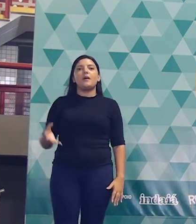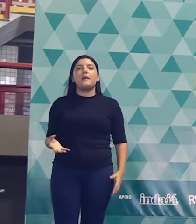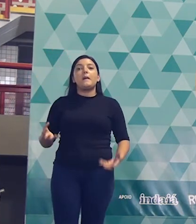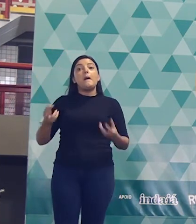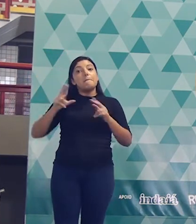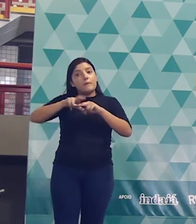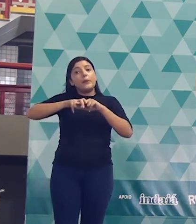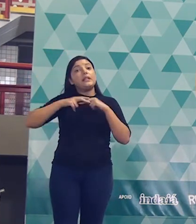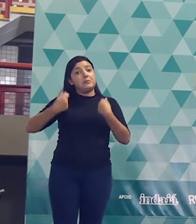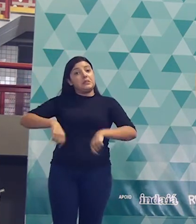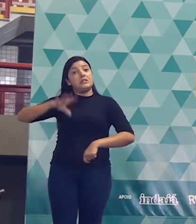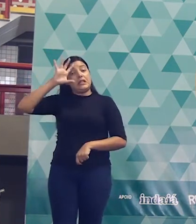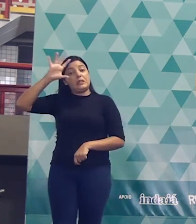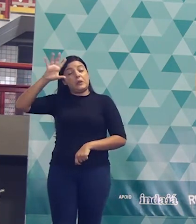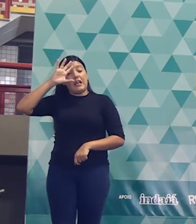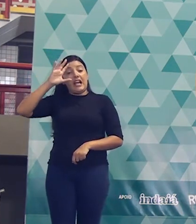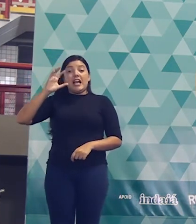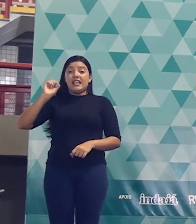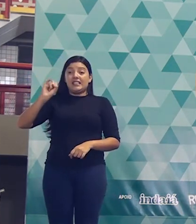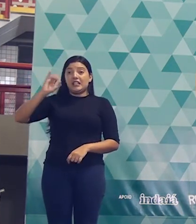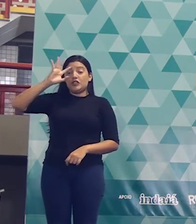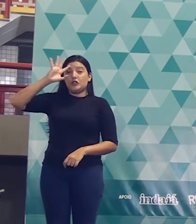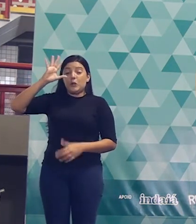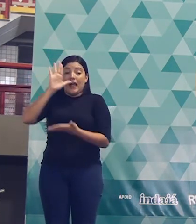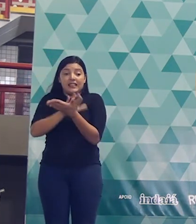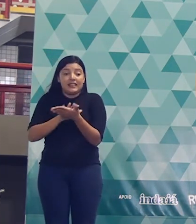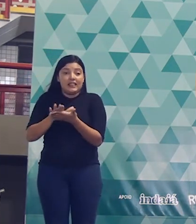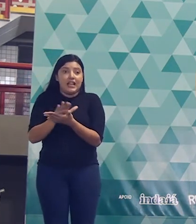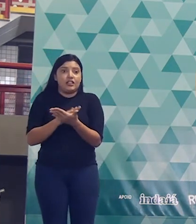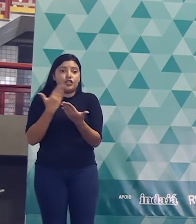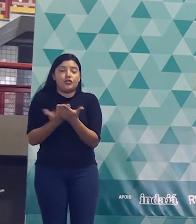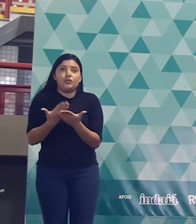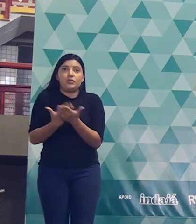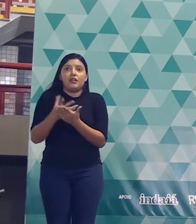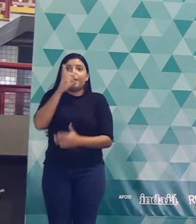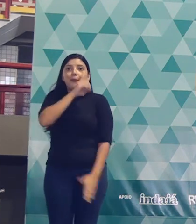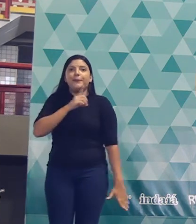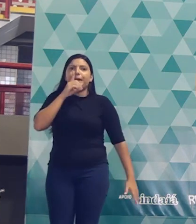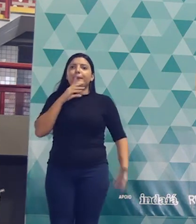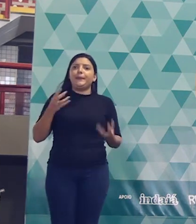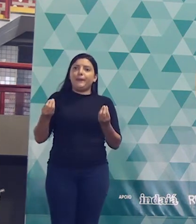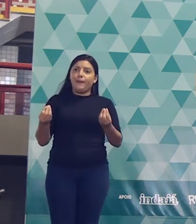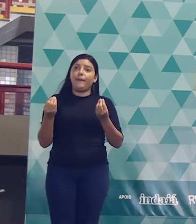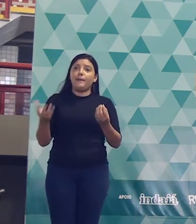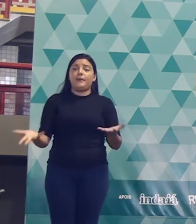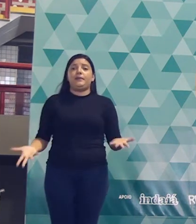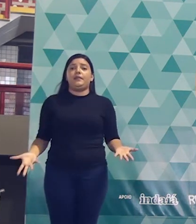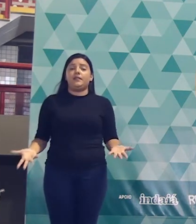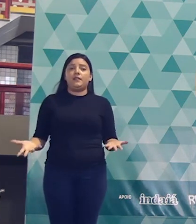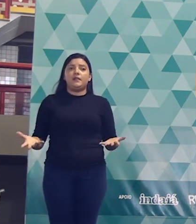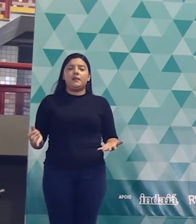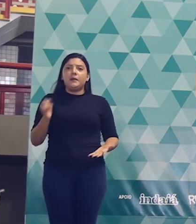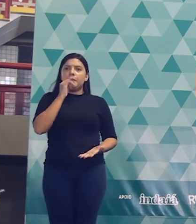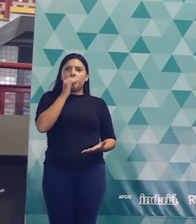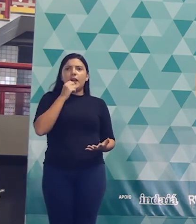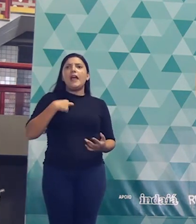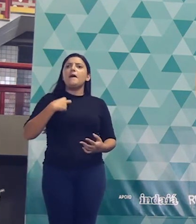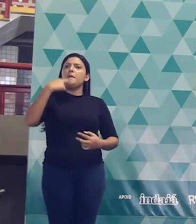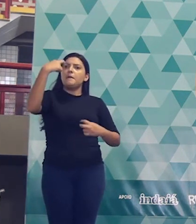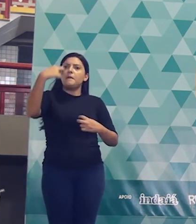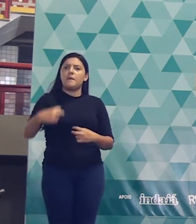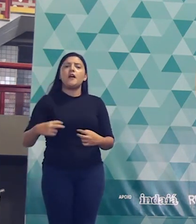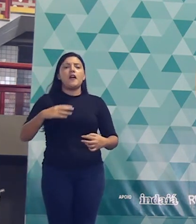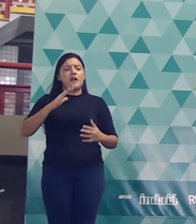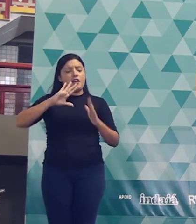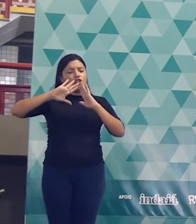que sonhar. Se a gente não sonhasse, a gente não estaria aqui em pleno domingo à tarde, não é não? Um dia eu tive aí como vocês, viu? Fui aluno de